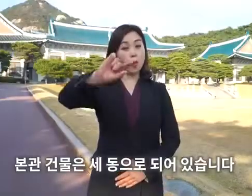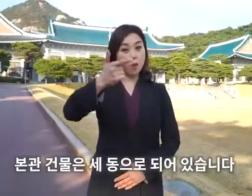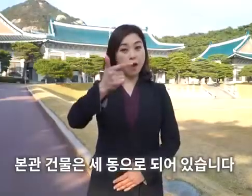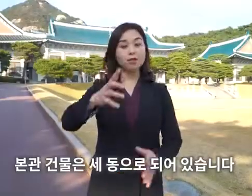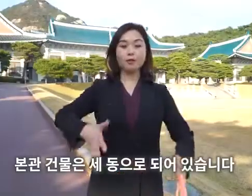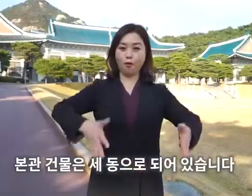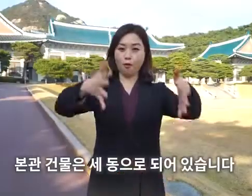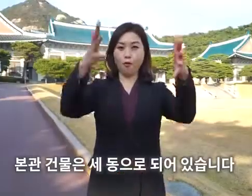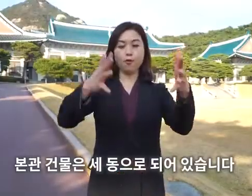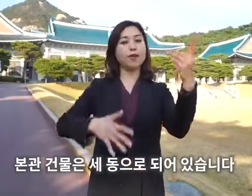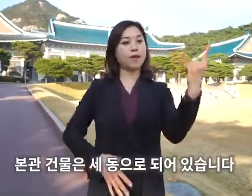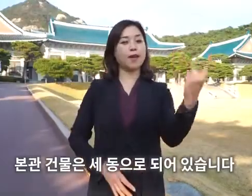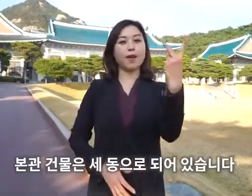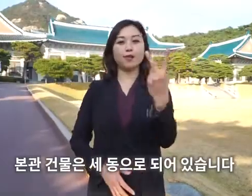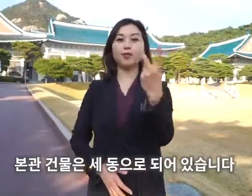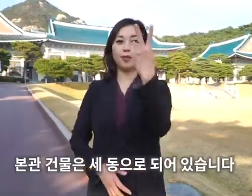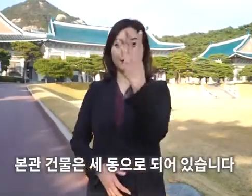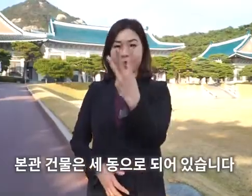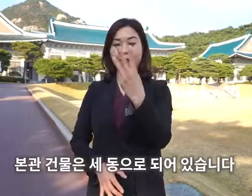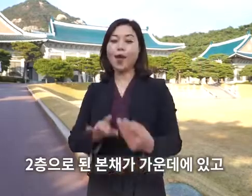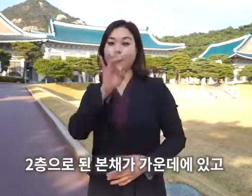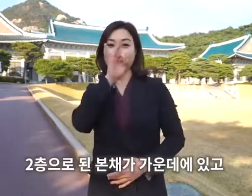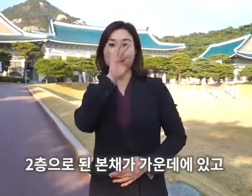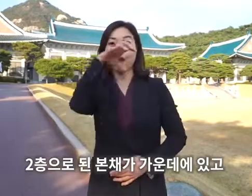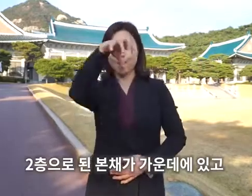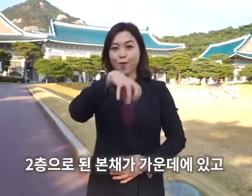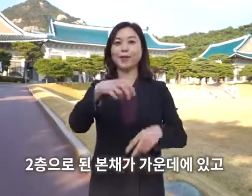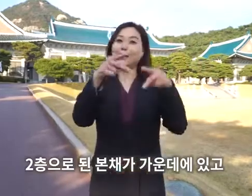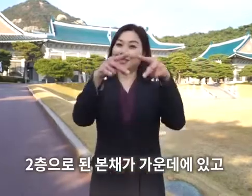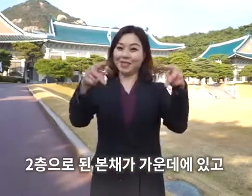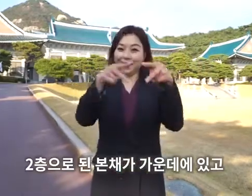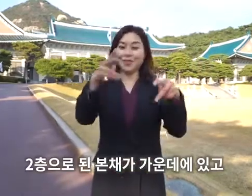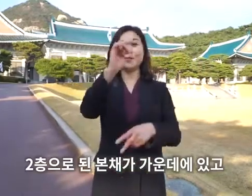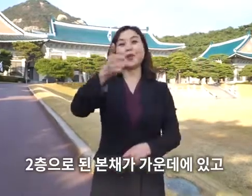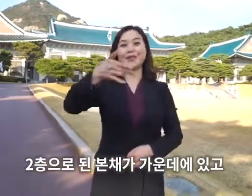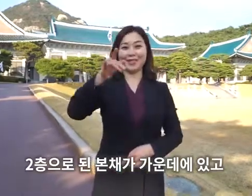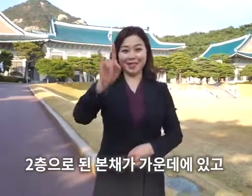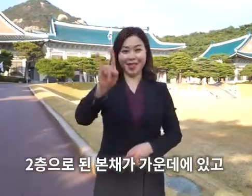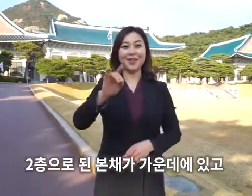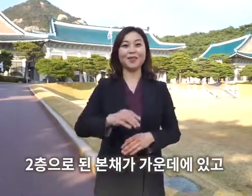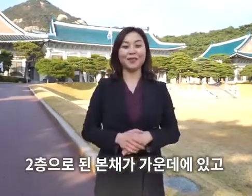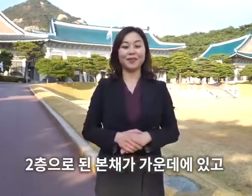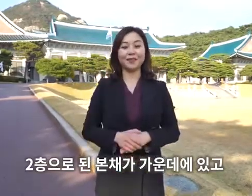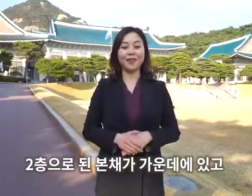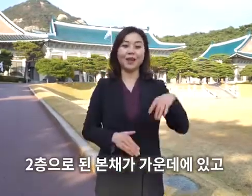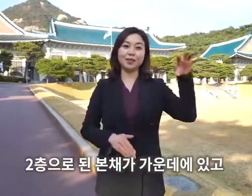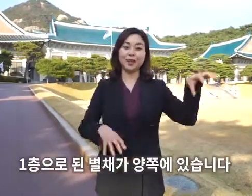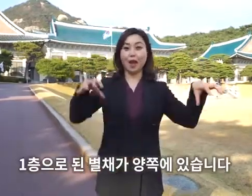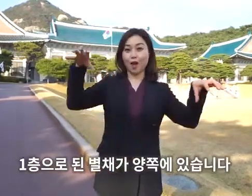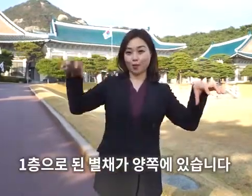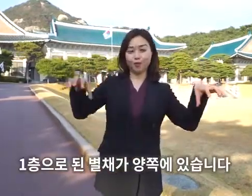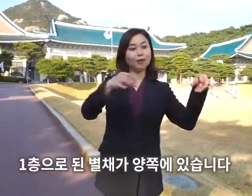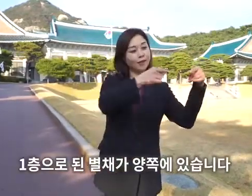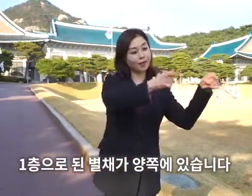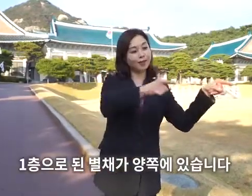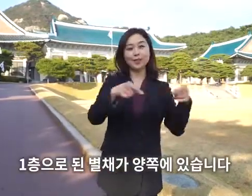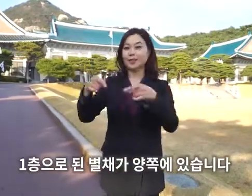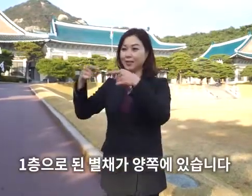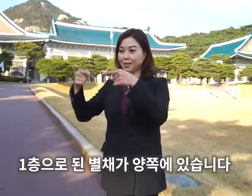본관 건물은 세 동으로 되어 있습니다. 2층으로 된 본체가 가운데에 있고 1층으로